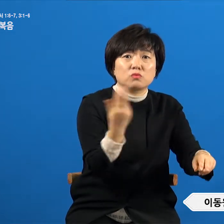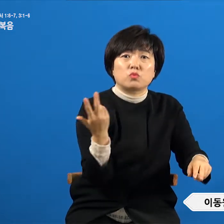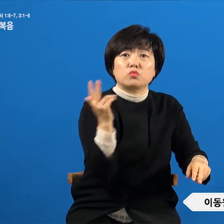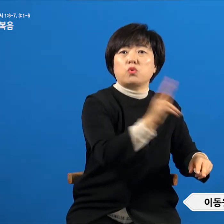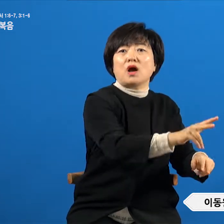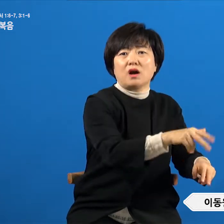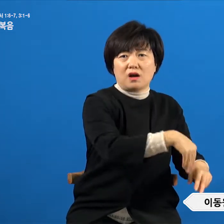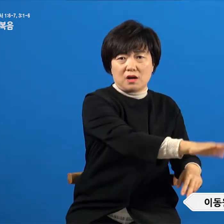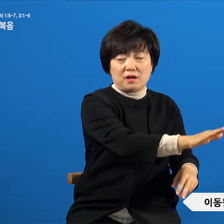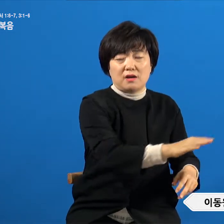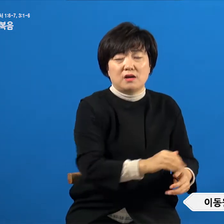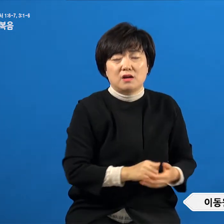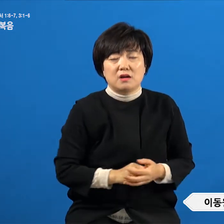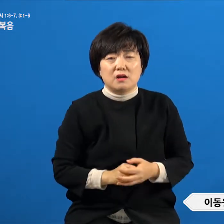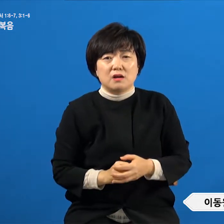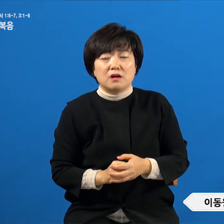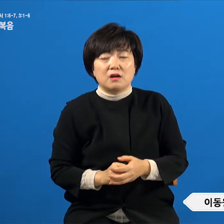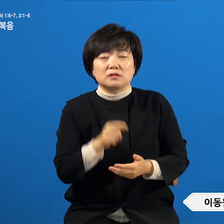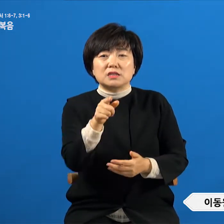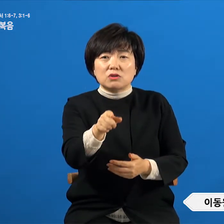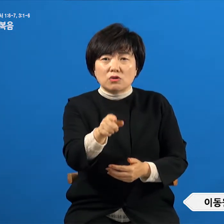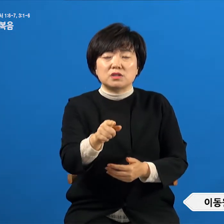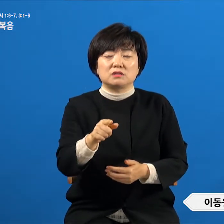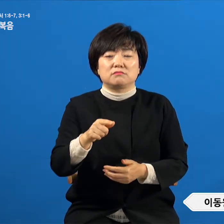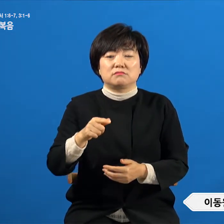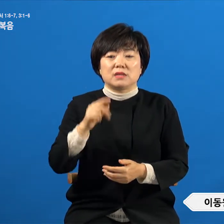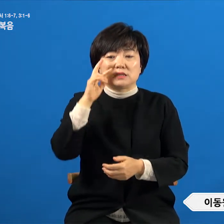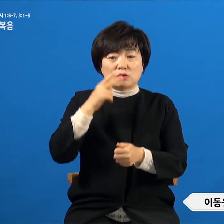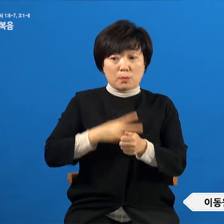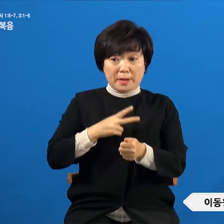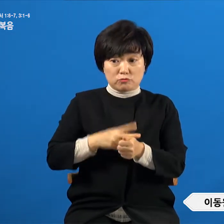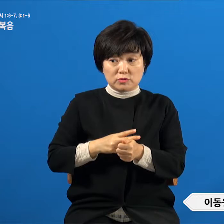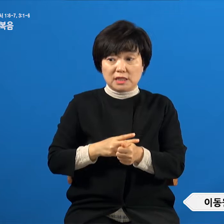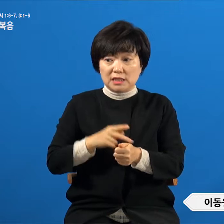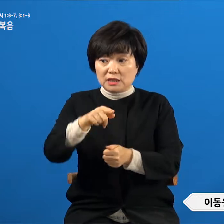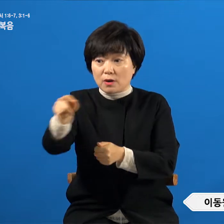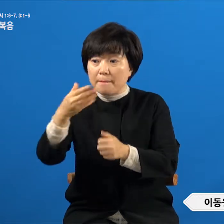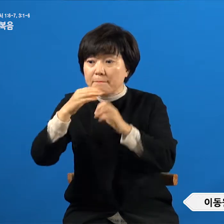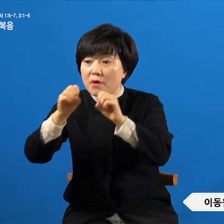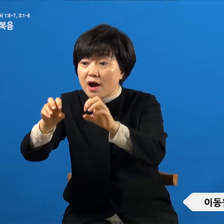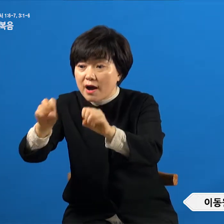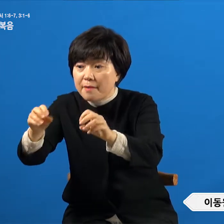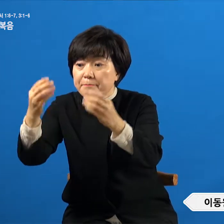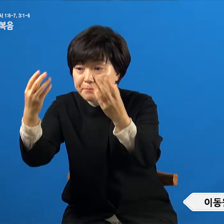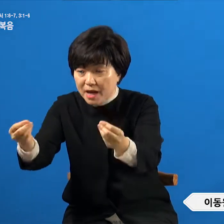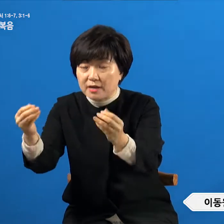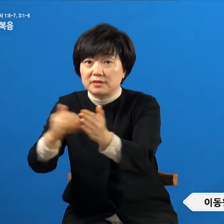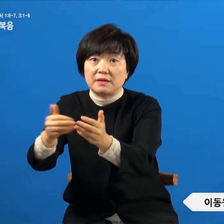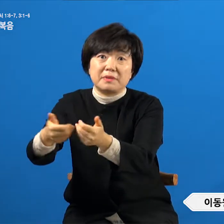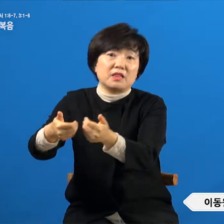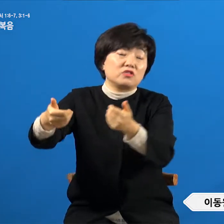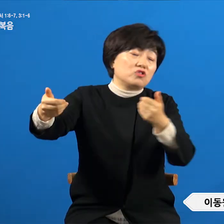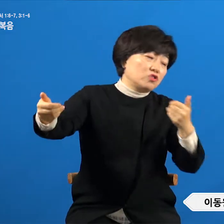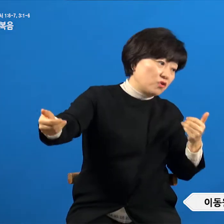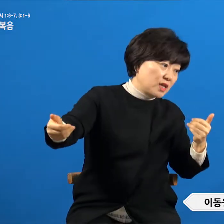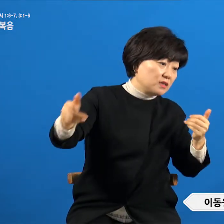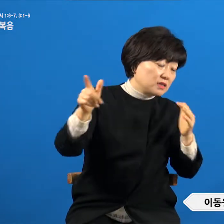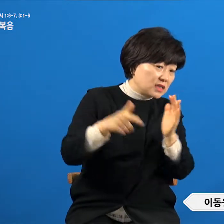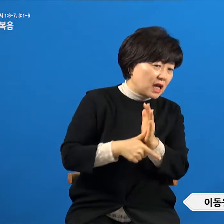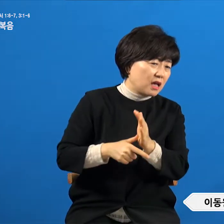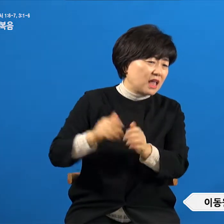돌아가고 있었다는 사실이에요. 그것은 소위 바울이 갈라디아를 떠난 후에 그들의 신앙을 왜곡하는,